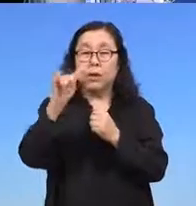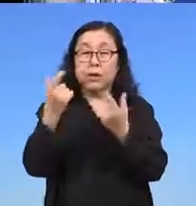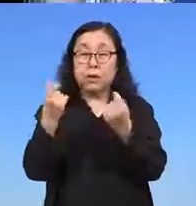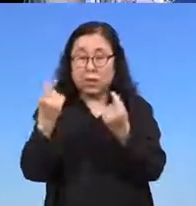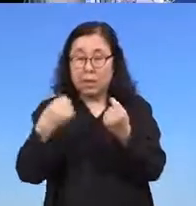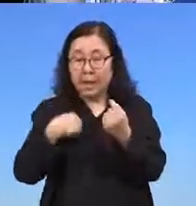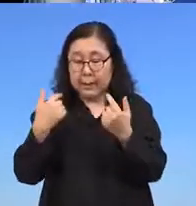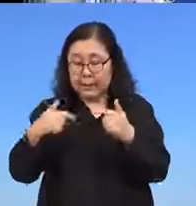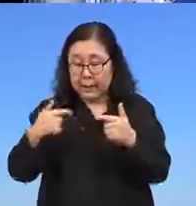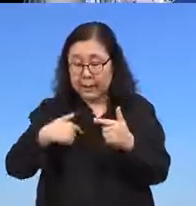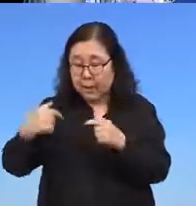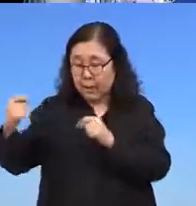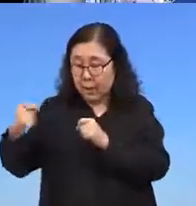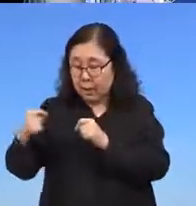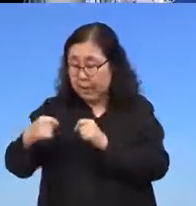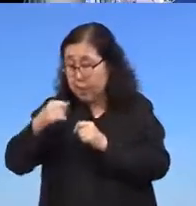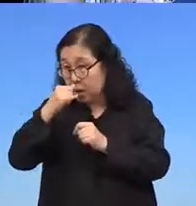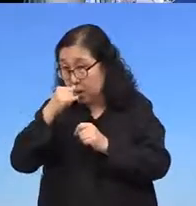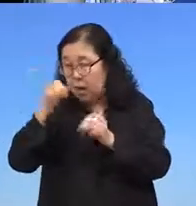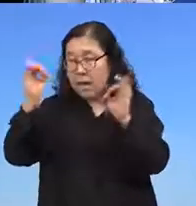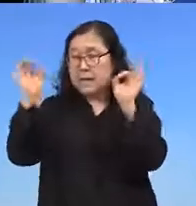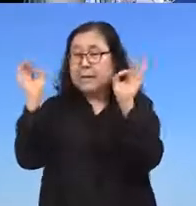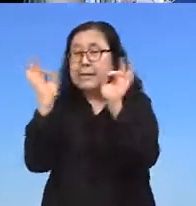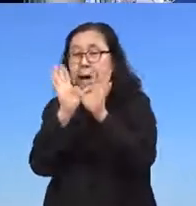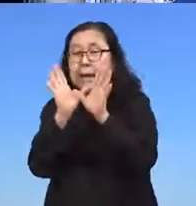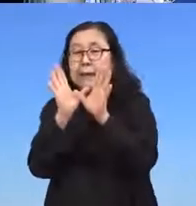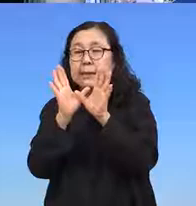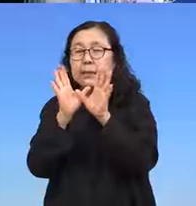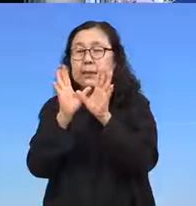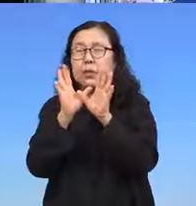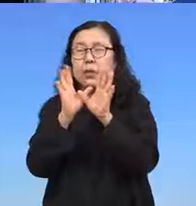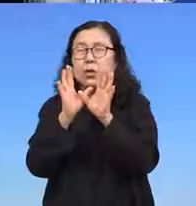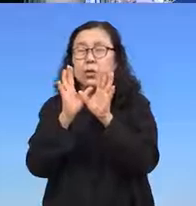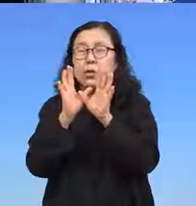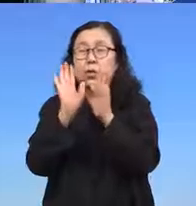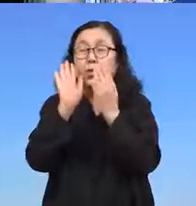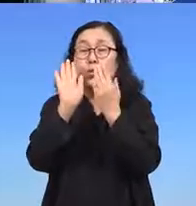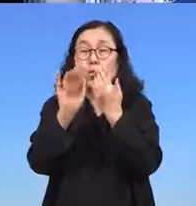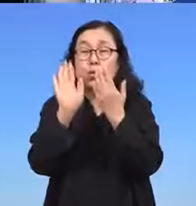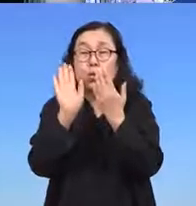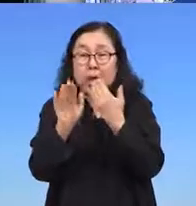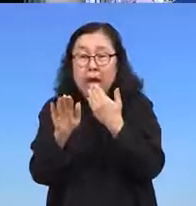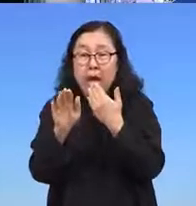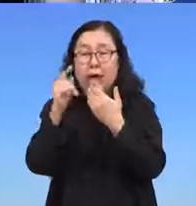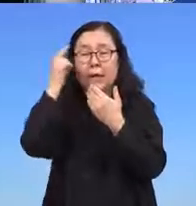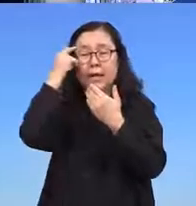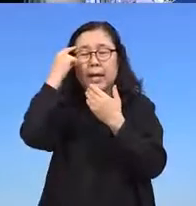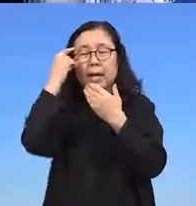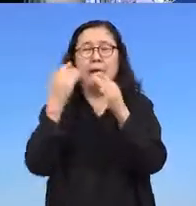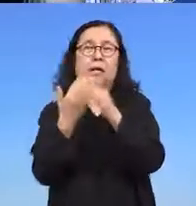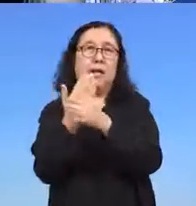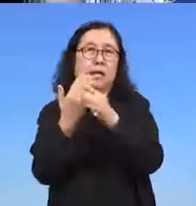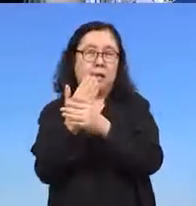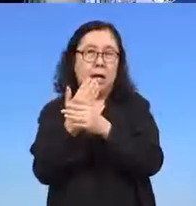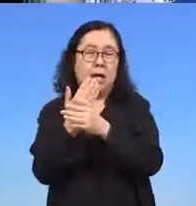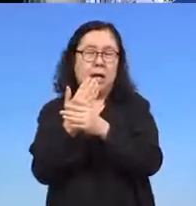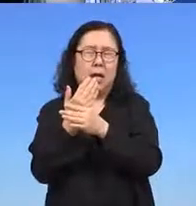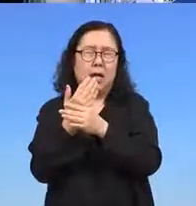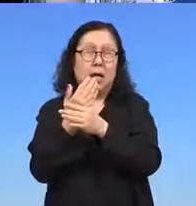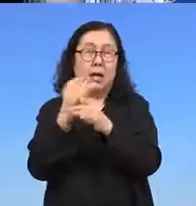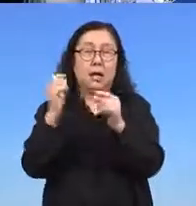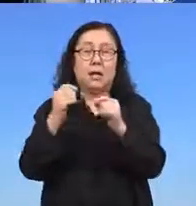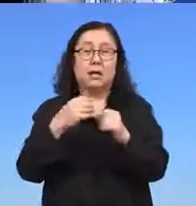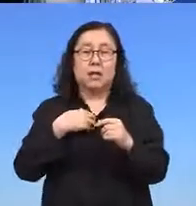공기처럼 늘 내 곁에 머물러 있지만 사라진 후에야 기억하는 많은 것들이 그렇다. 깊은